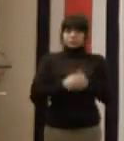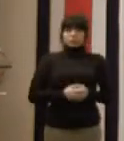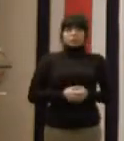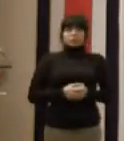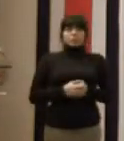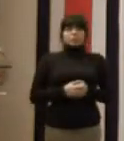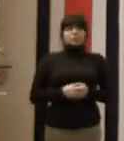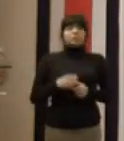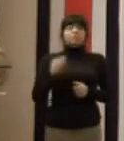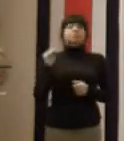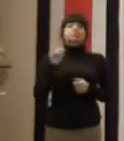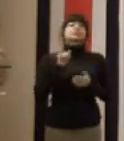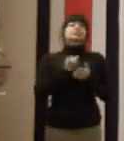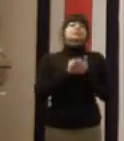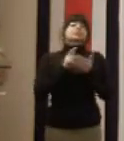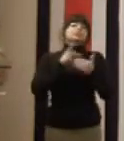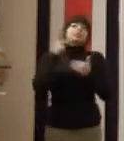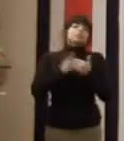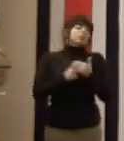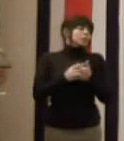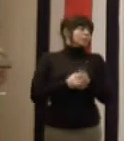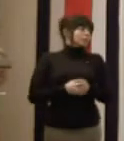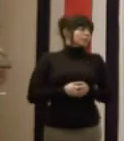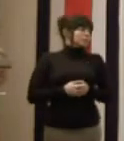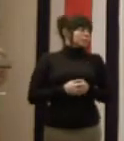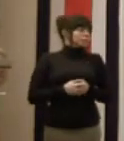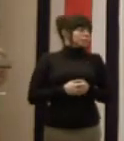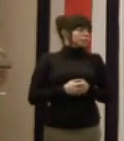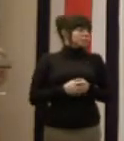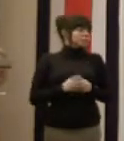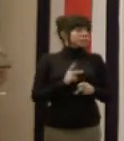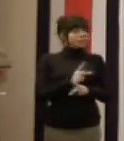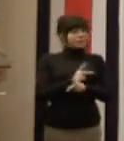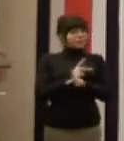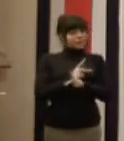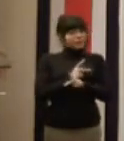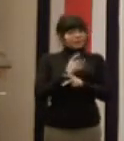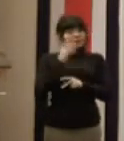y este programa prevé la